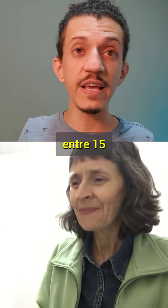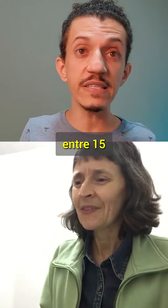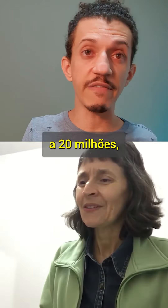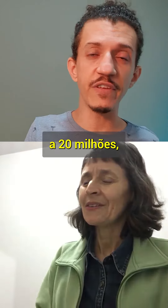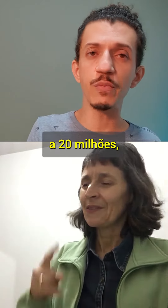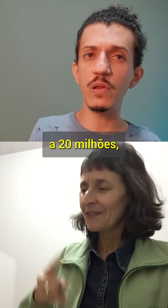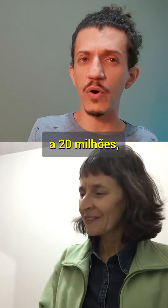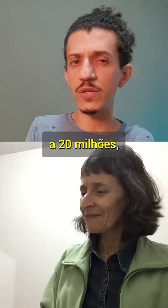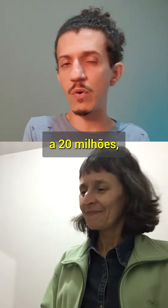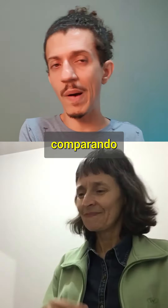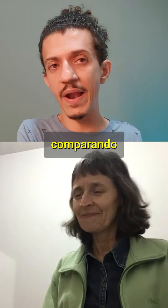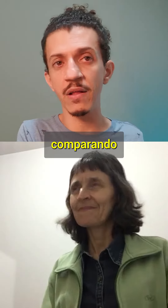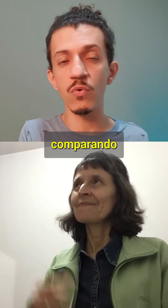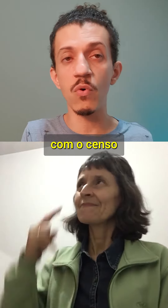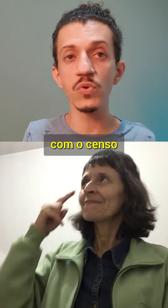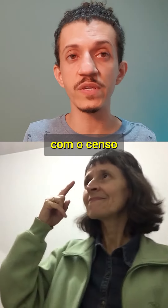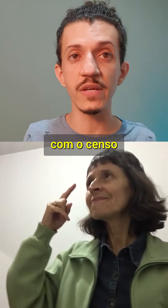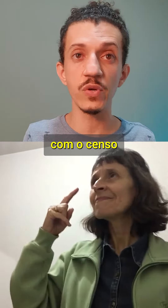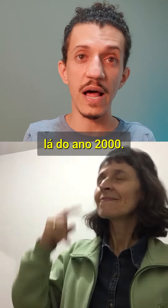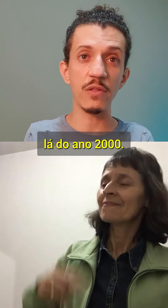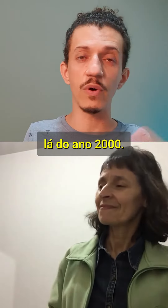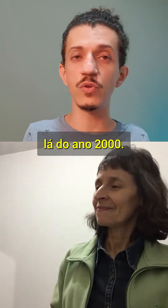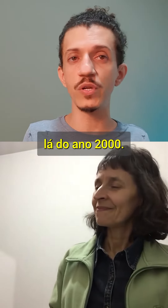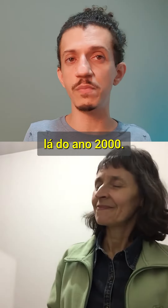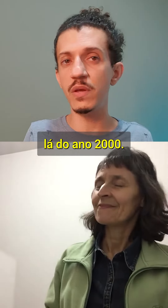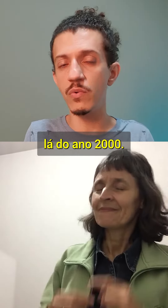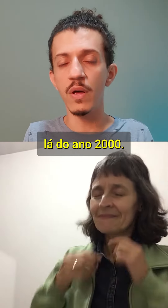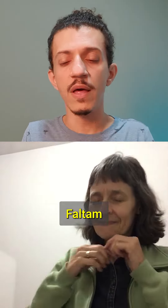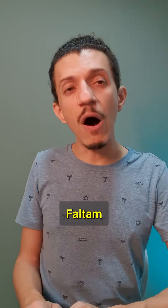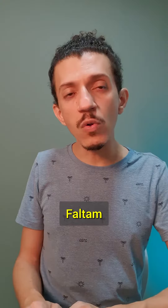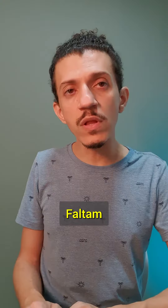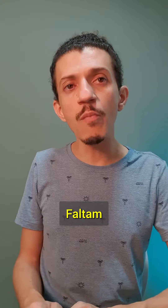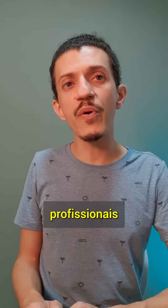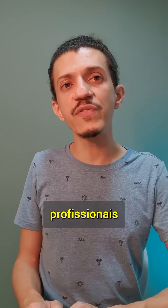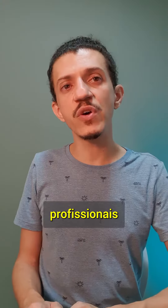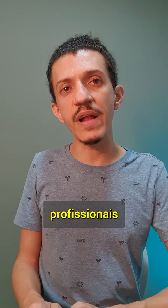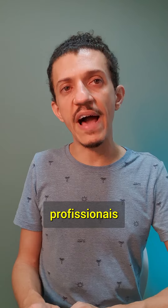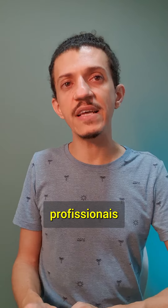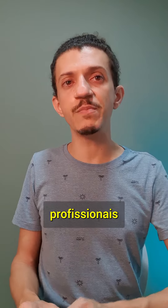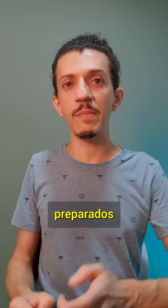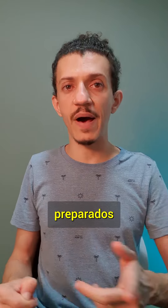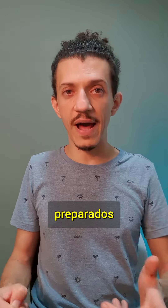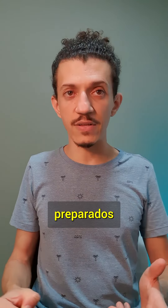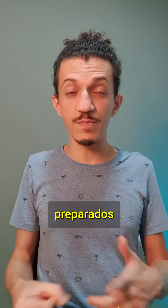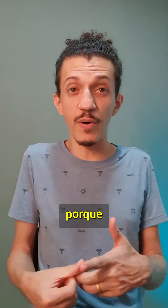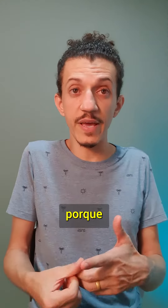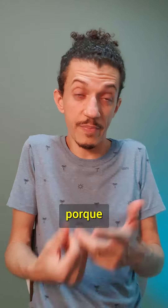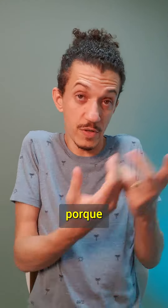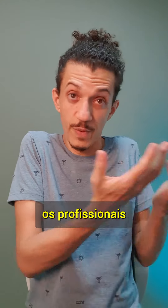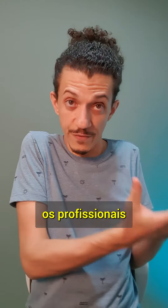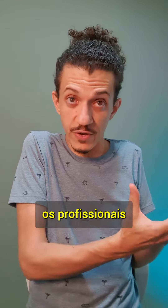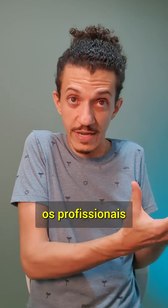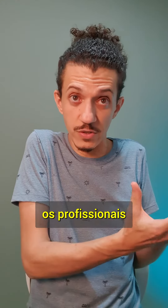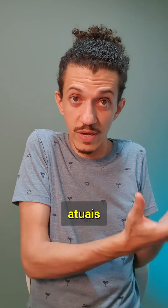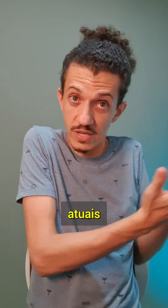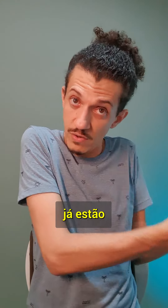15 a 20 milhões, comparando com o censo lá do ano 2000, faltam profissionais preparados. Por quê? Porque os profissionais atuais estão